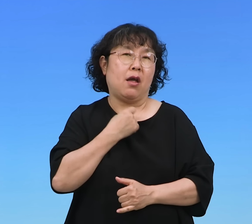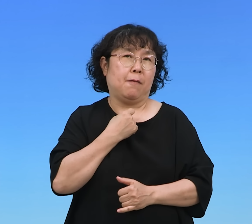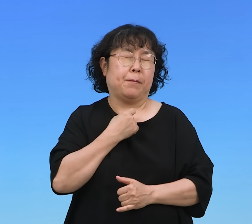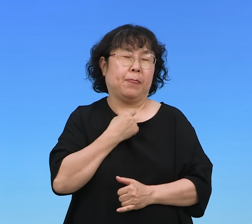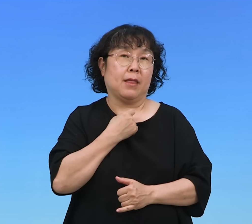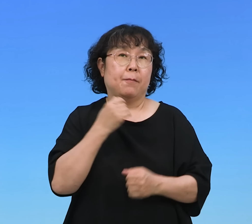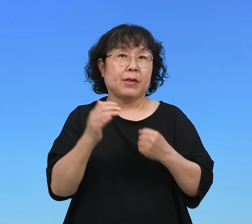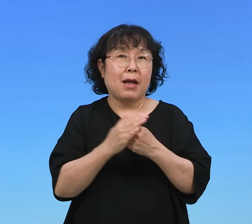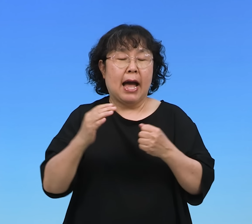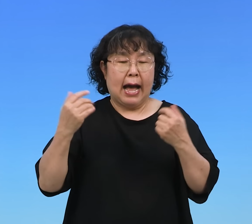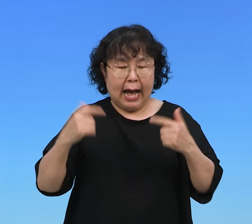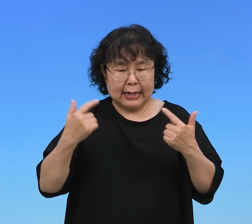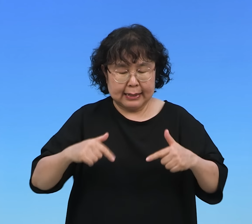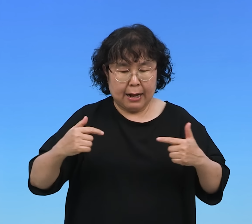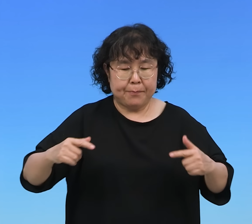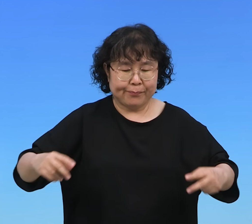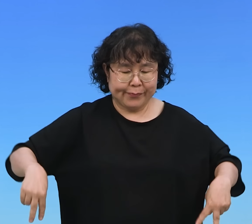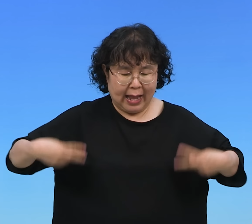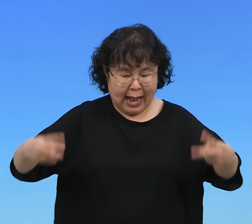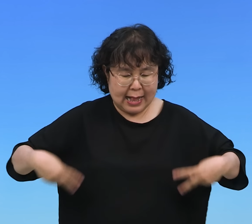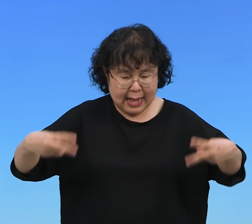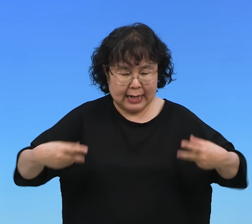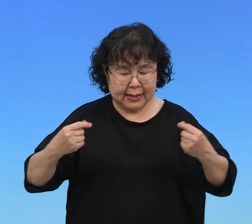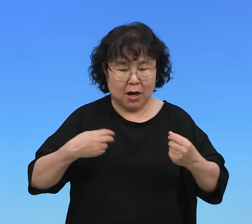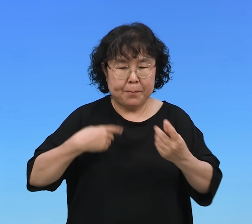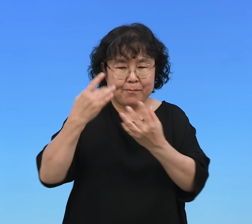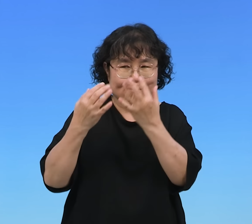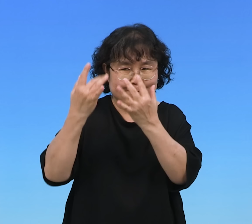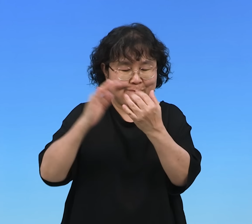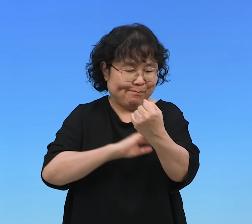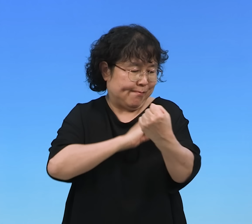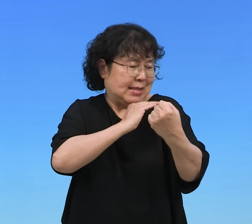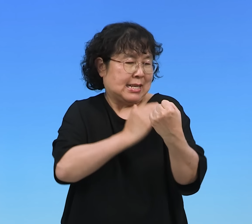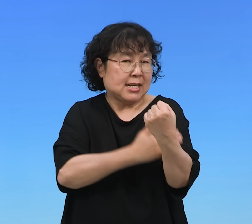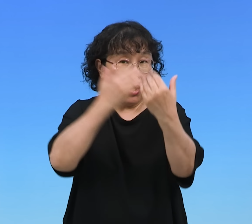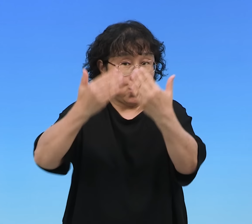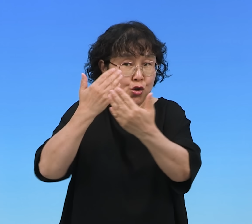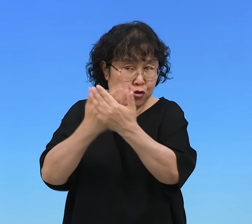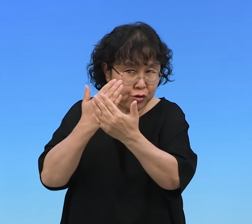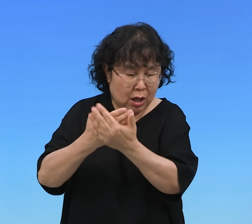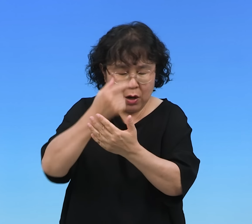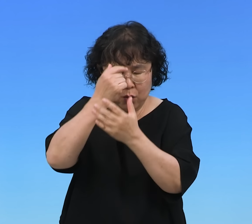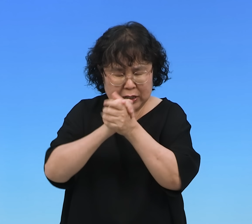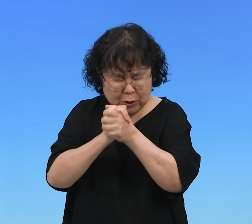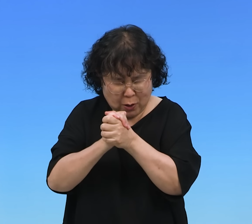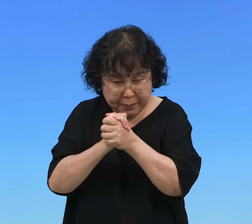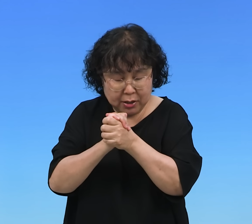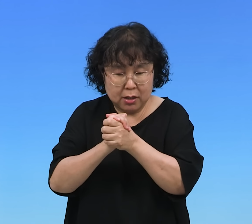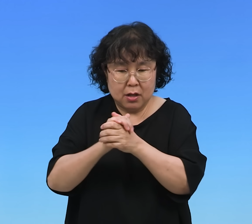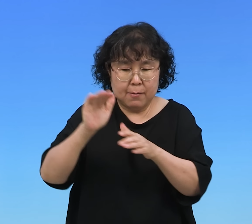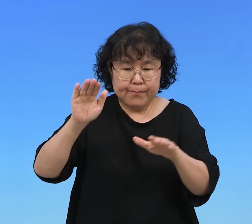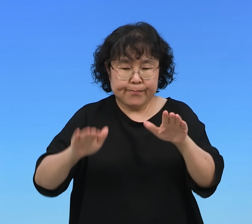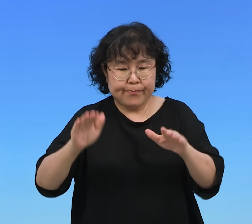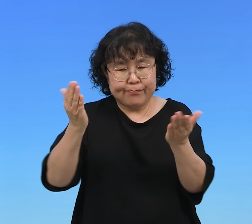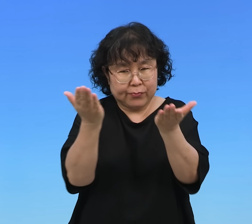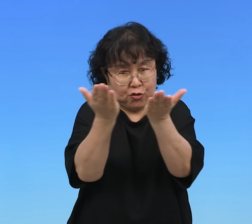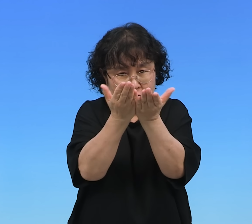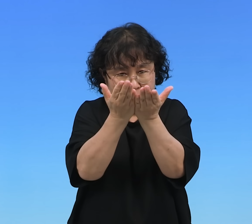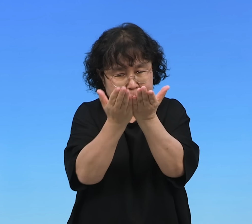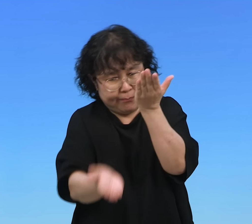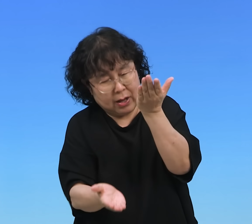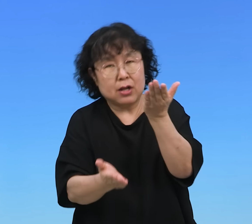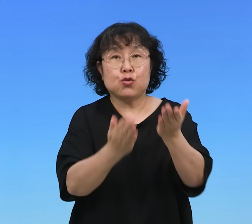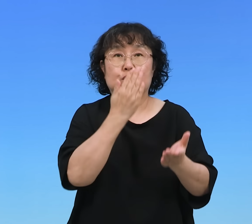늘 엘리야처럼 불을 달라고만 기도하다 보면 균형을 잃을 수 있잖아요. 그때 제가 에녹을 생각하는 겁니다.